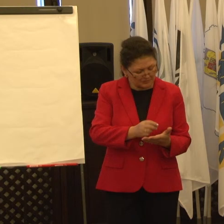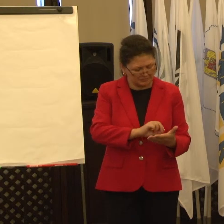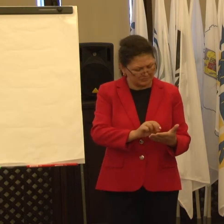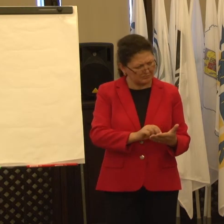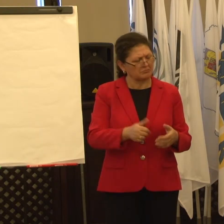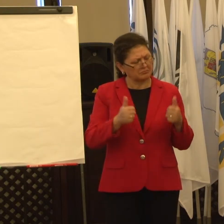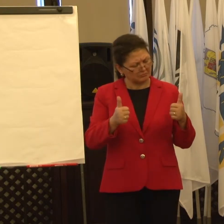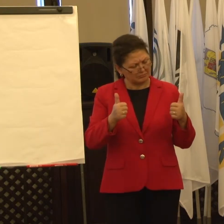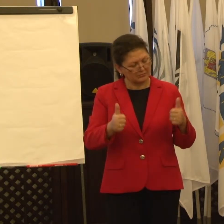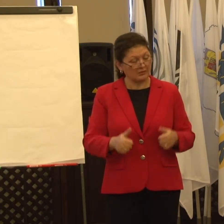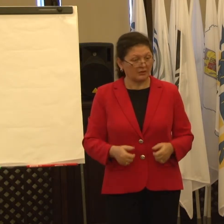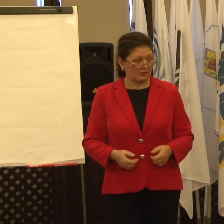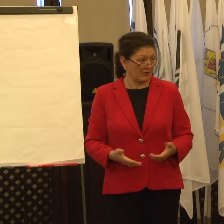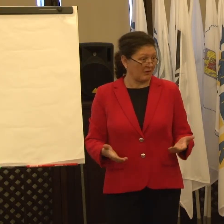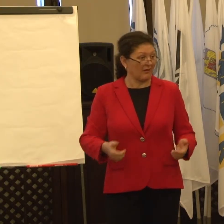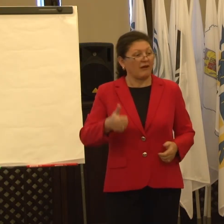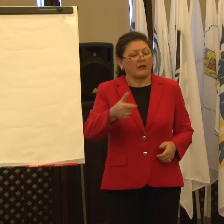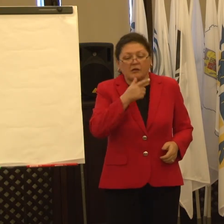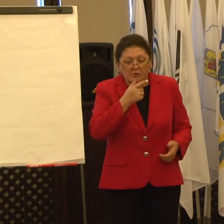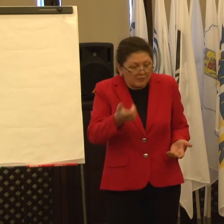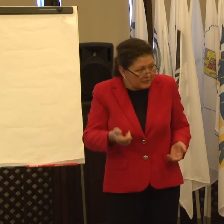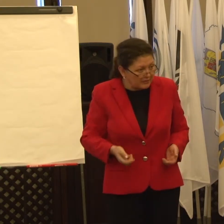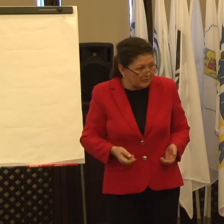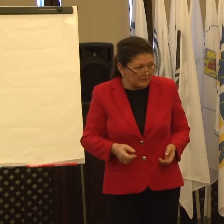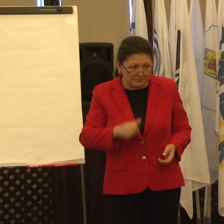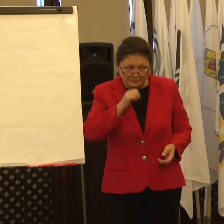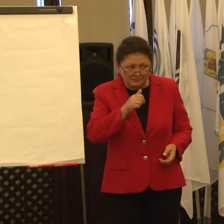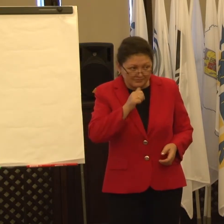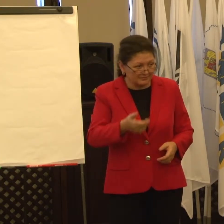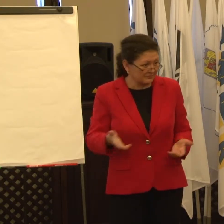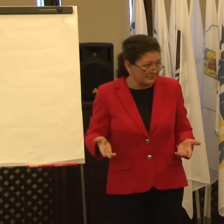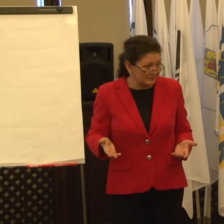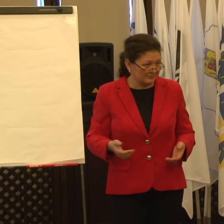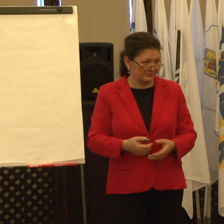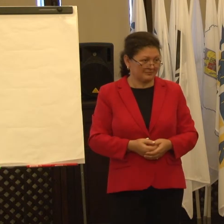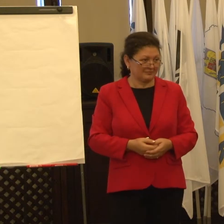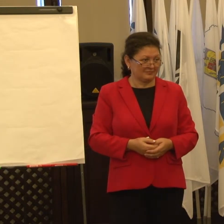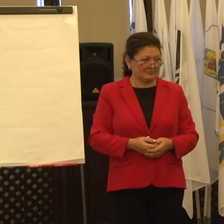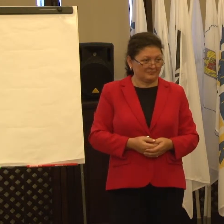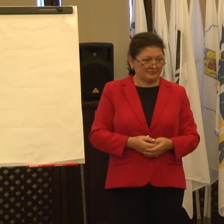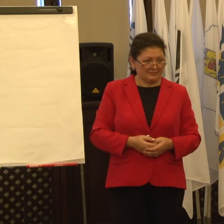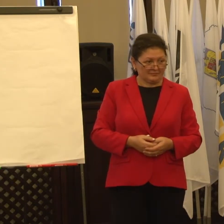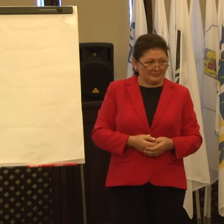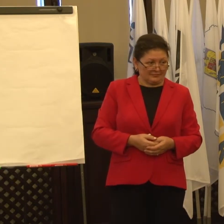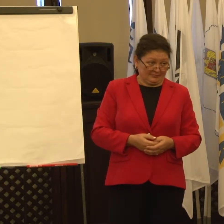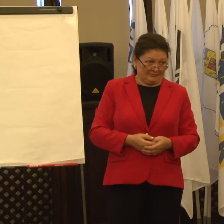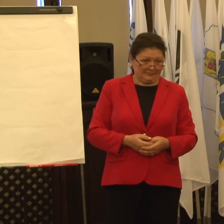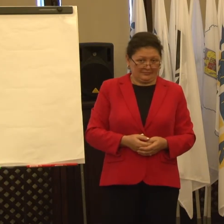fie integrați chiar în învățământul de masă. Asta înseamnă integrare. Da? Dar